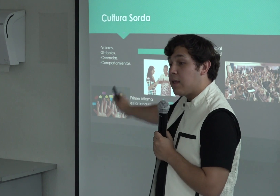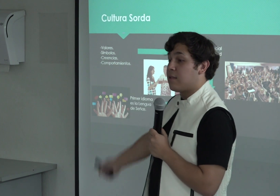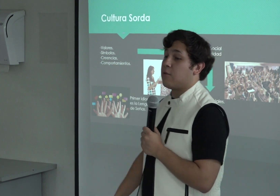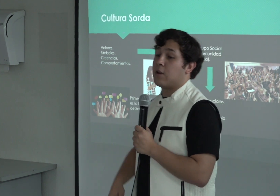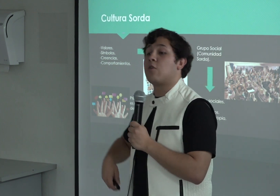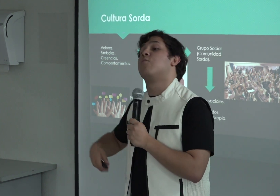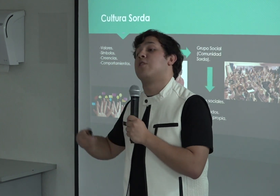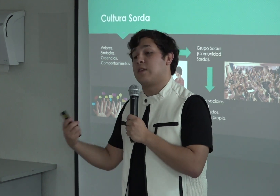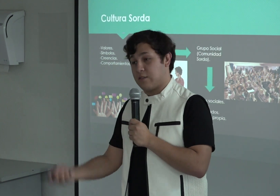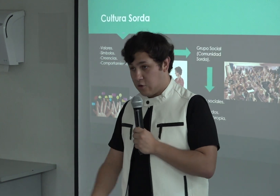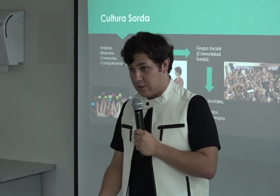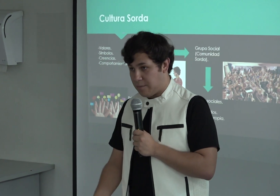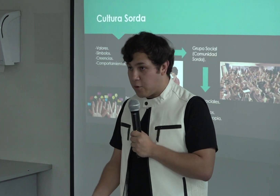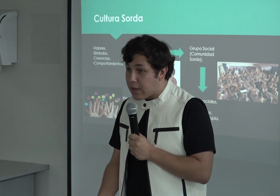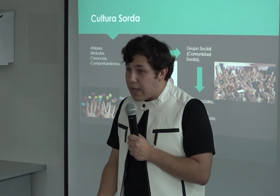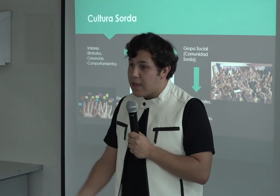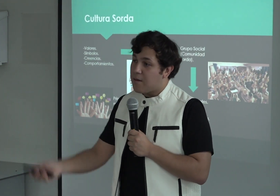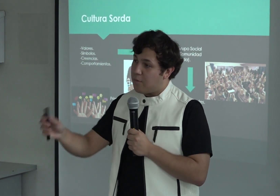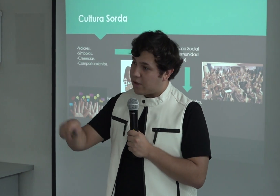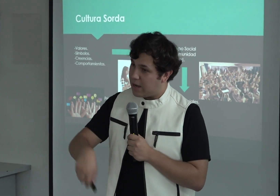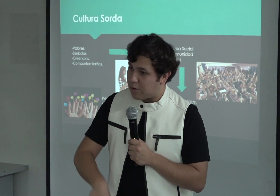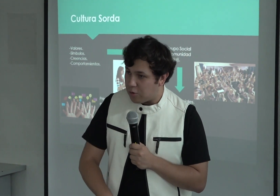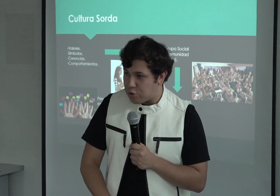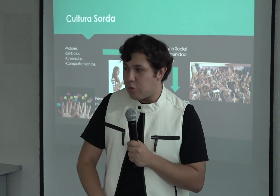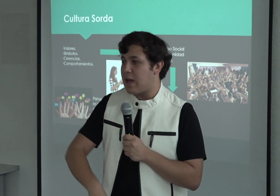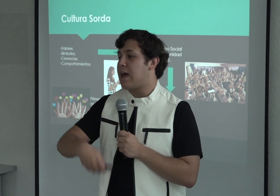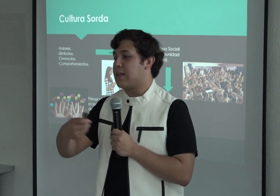de una comunidad sorda. ¿Por qué? Porque la cultura